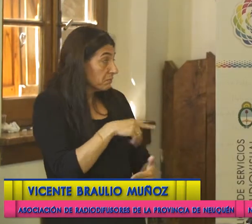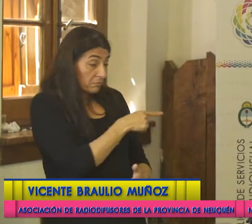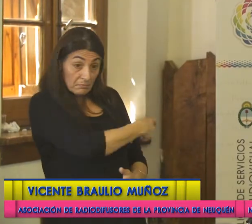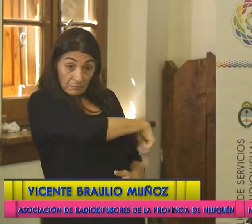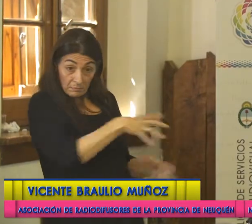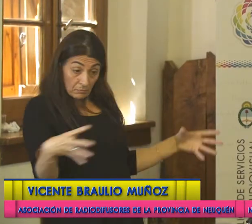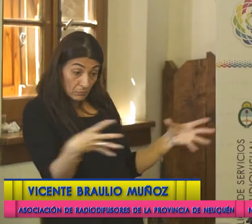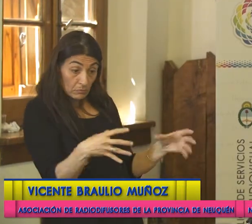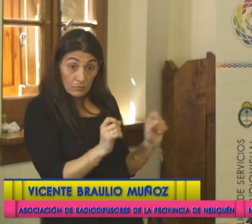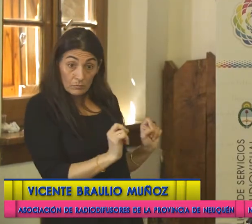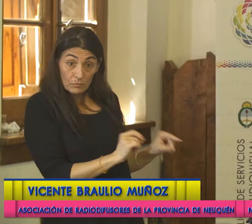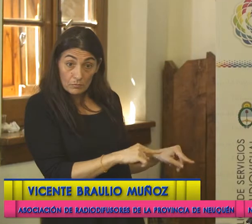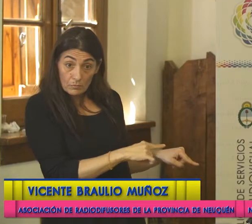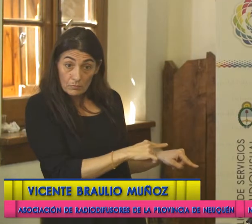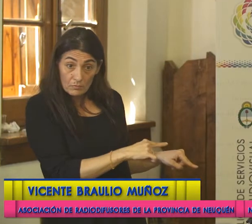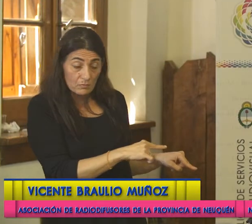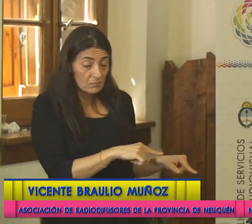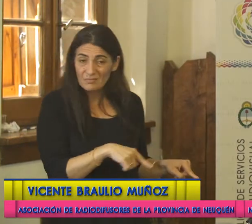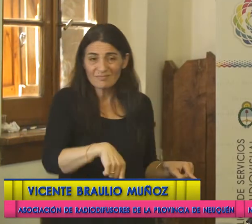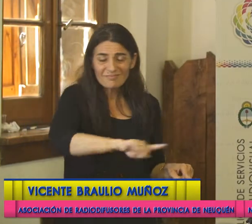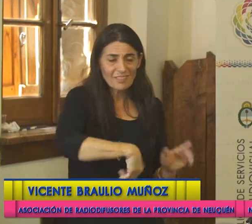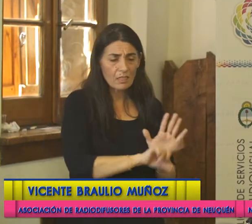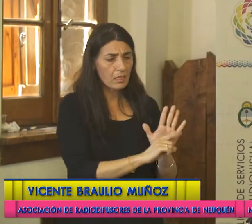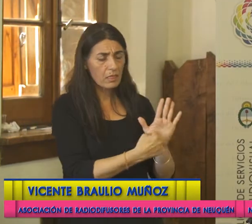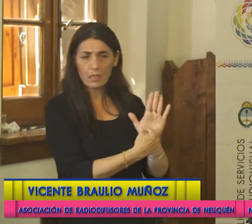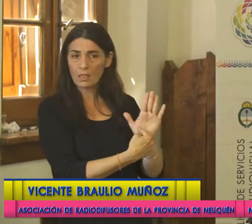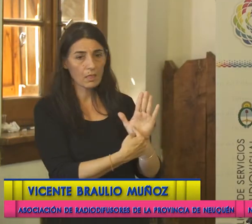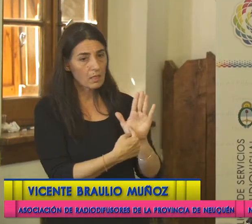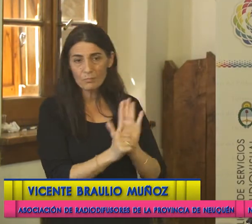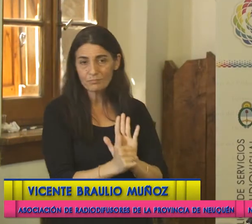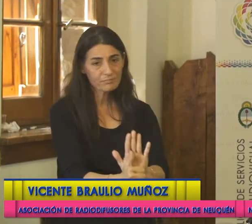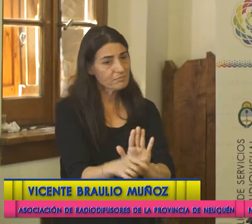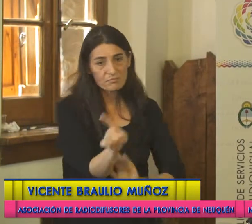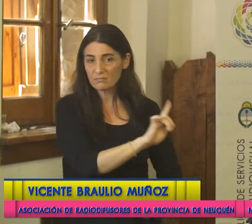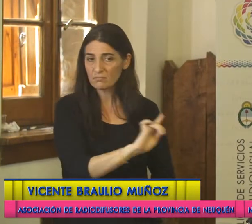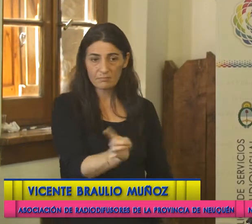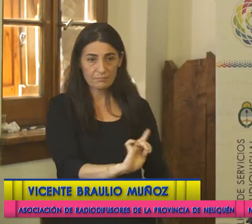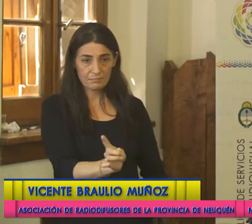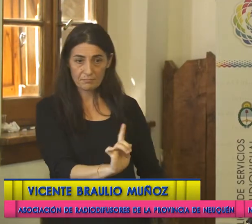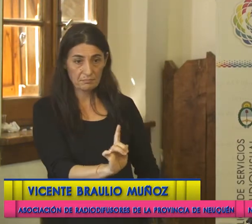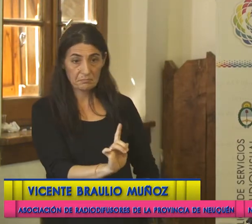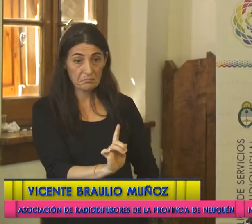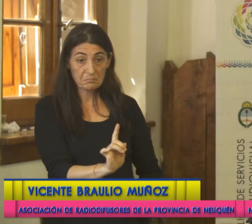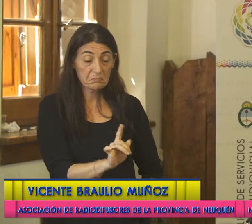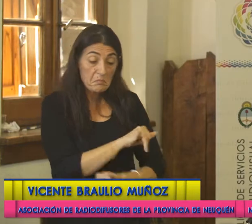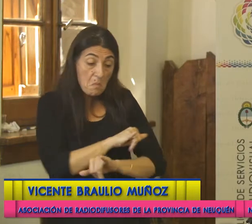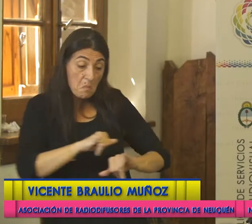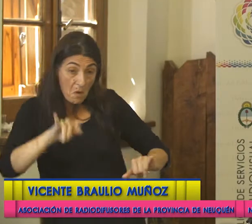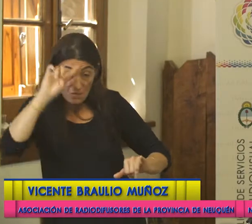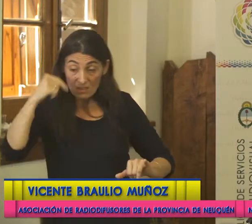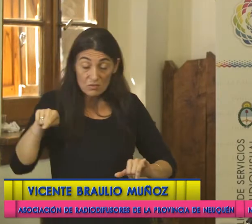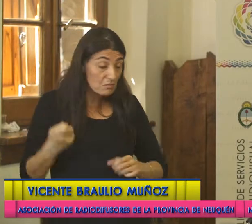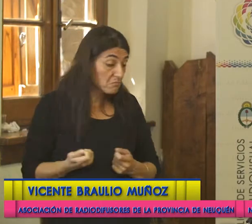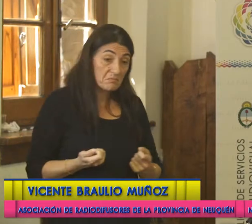estamos nucleados no somos sujetos a créditos por esta parte de la banca privada ni estatal no recibimos pauta publicitaria oficial